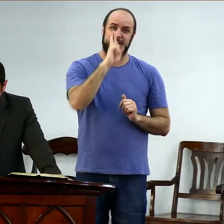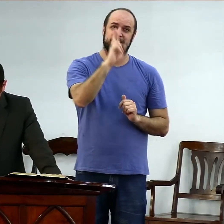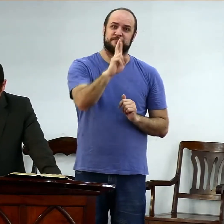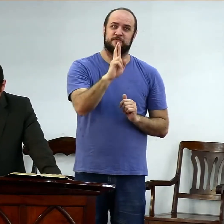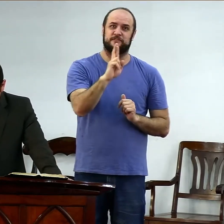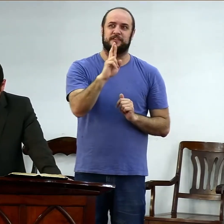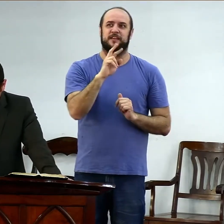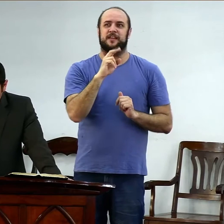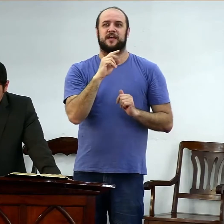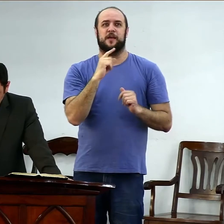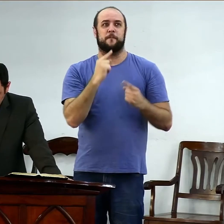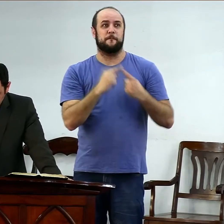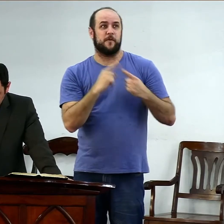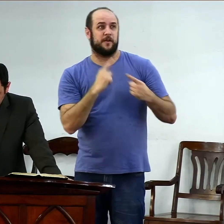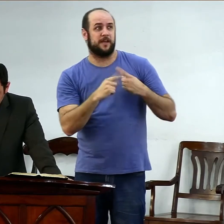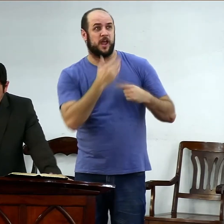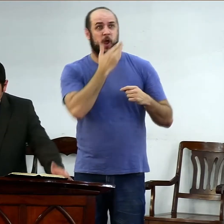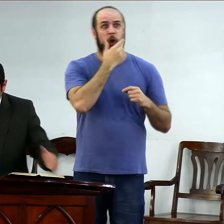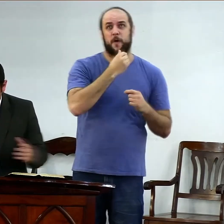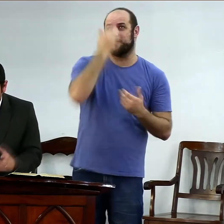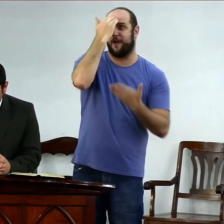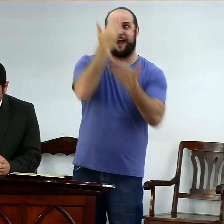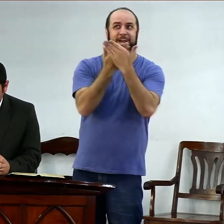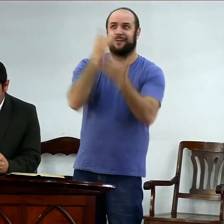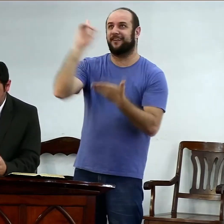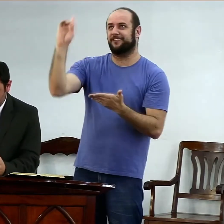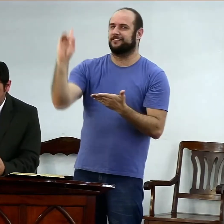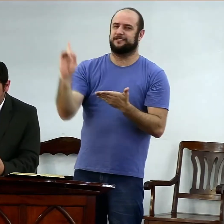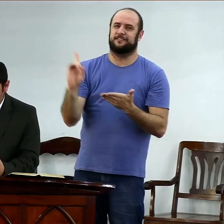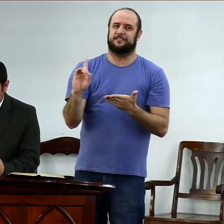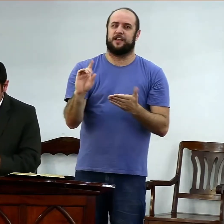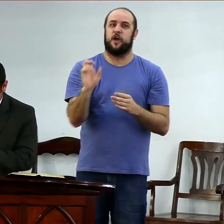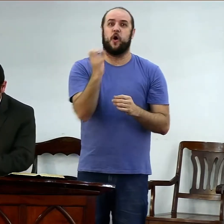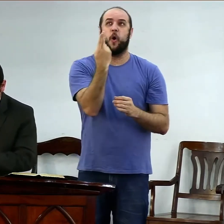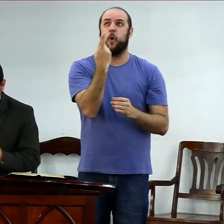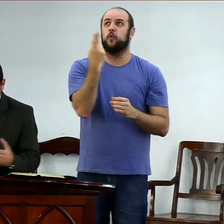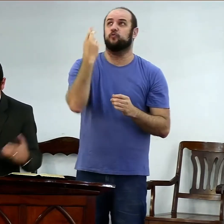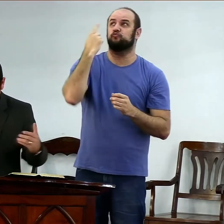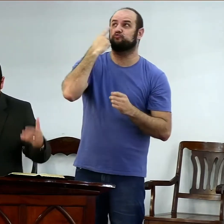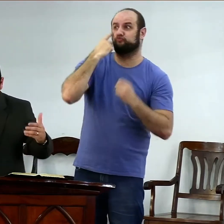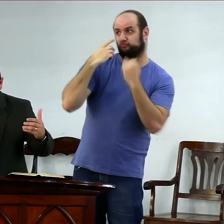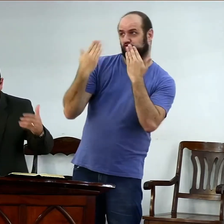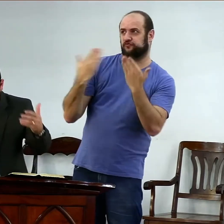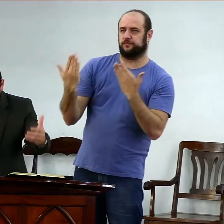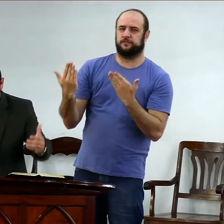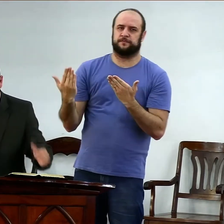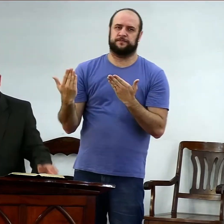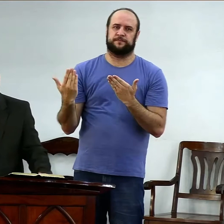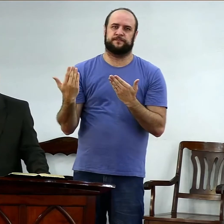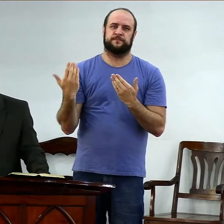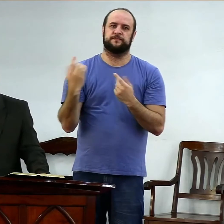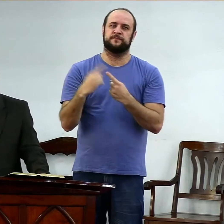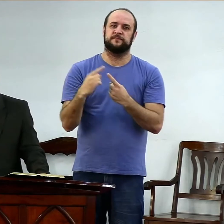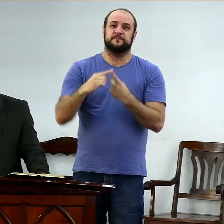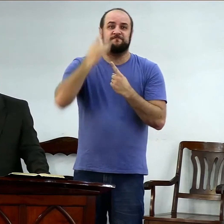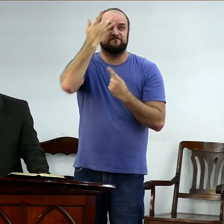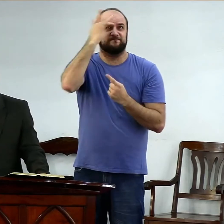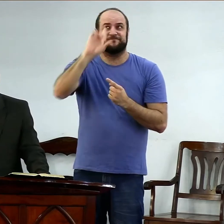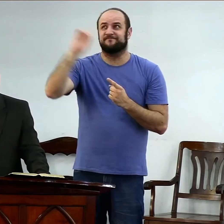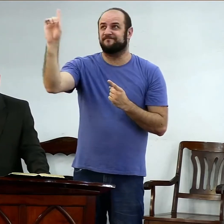confiar na providência de Deus. A incerteza se de fato, na prática, Deus irá sustentá-lo.